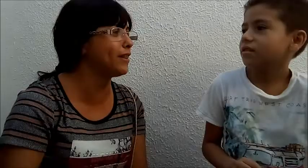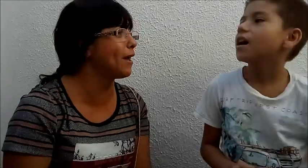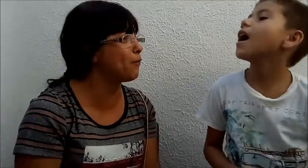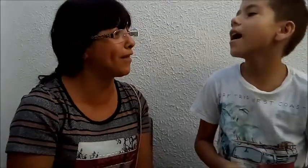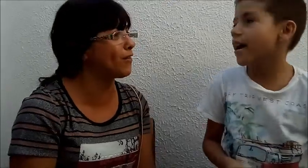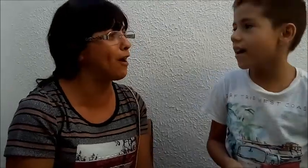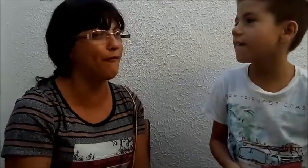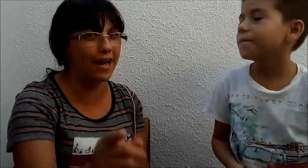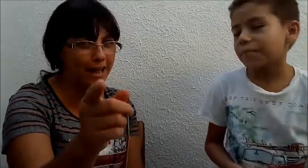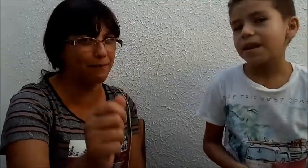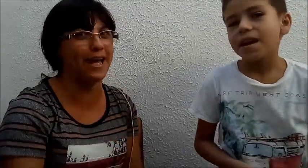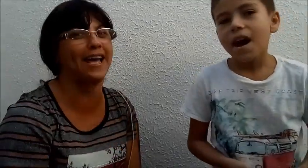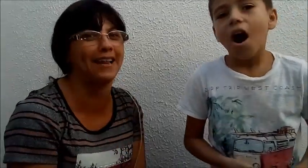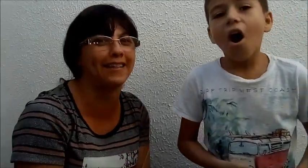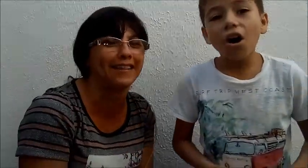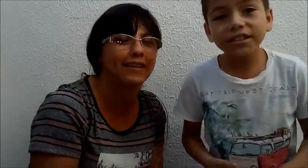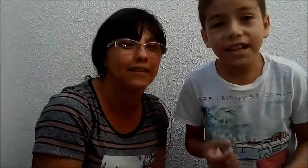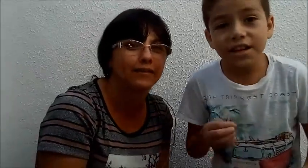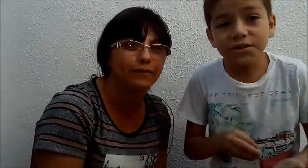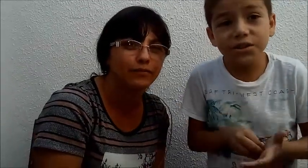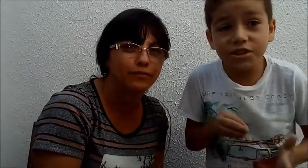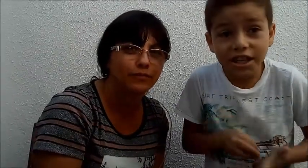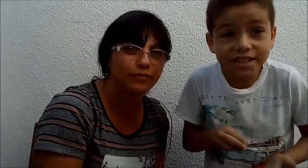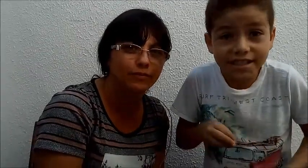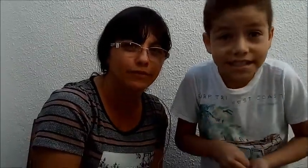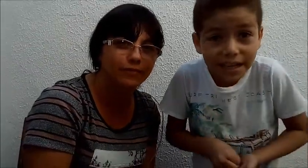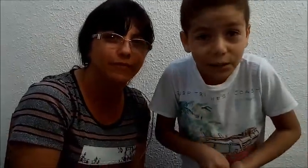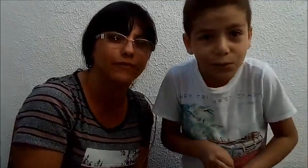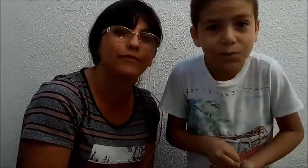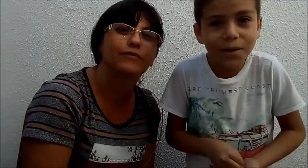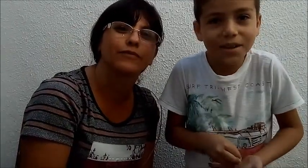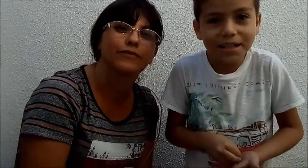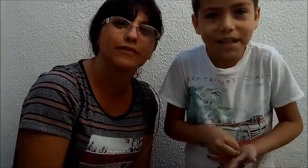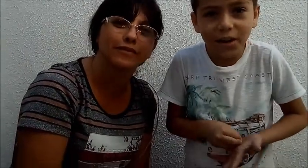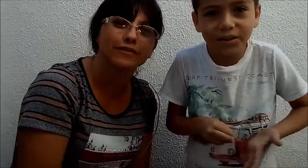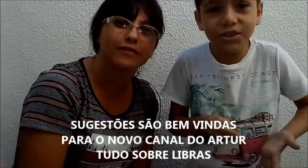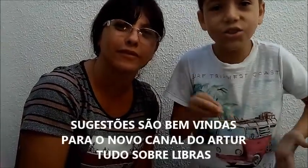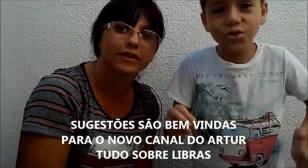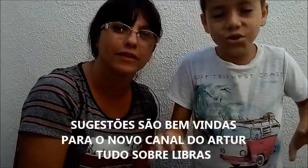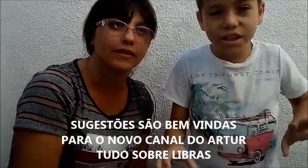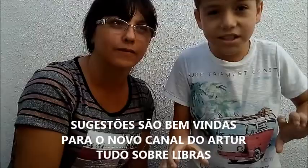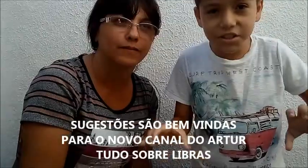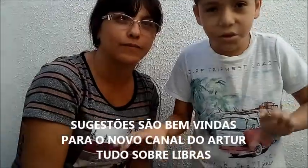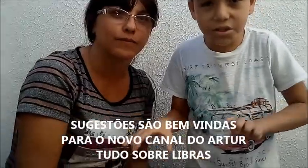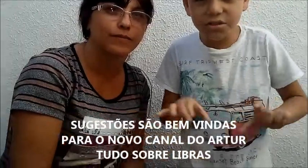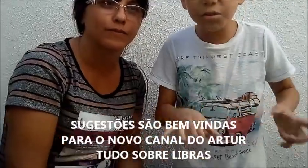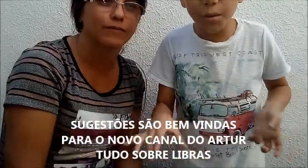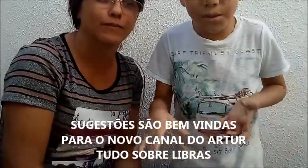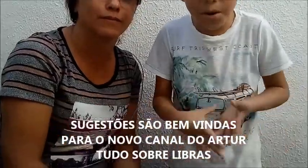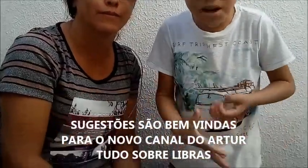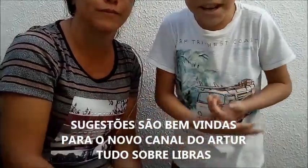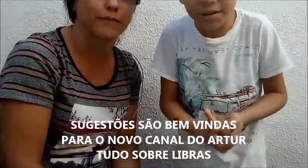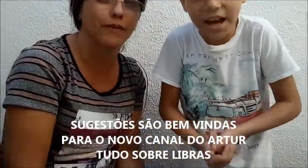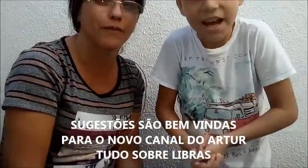convida aí o pessoal, fale aí pra eles. Ó, tem sugestão do meu canal, sugestões do nome do meu canal, tá,